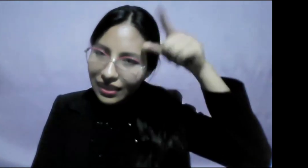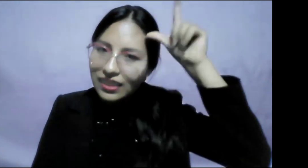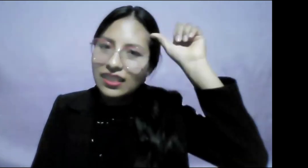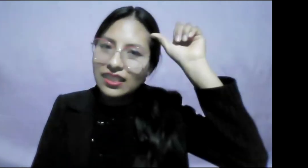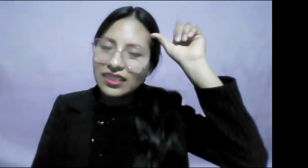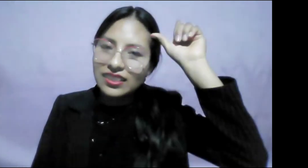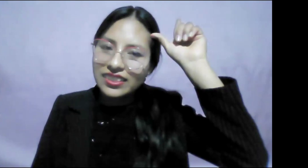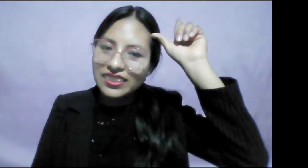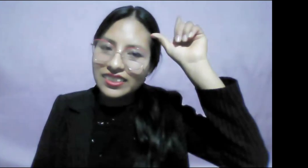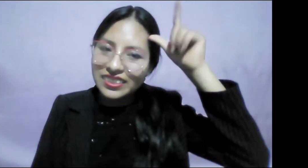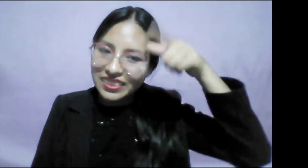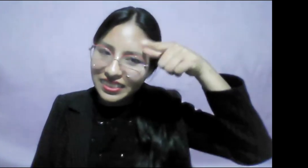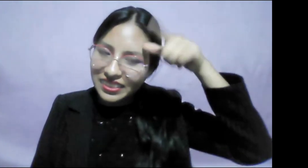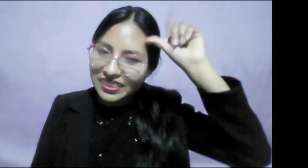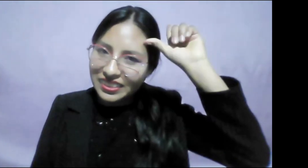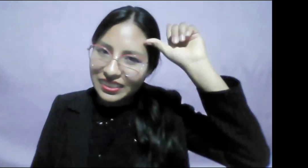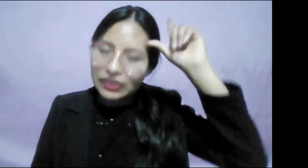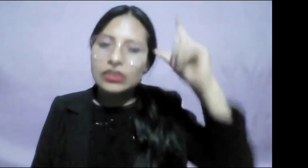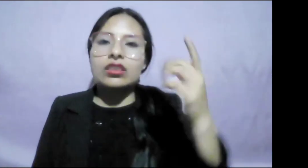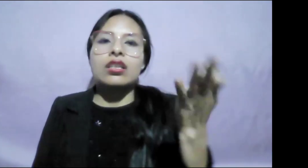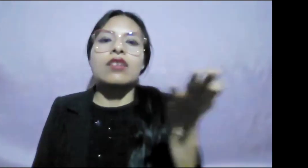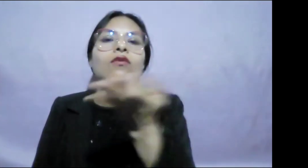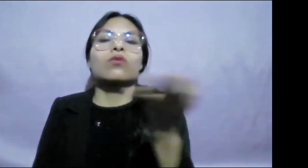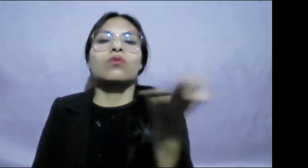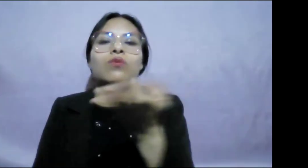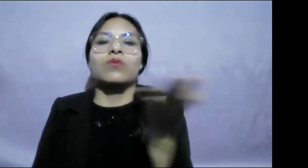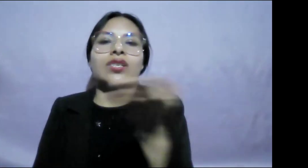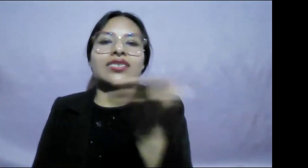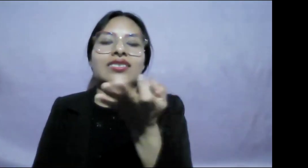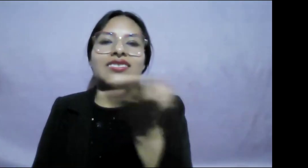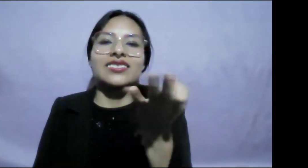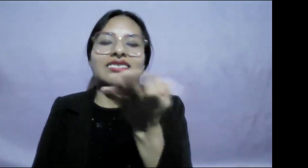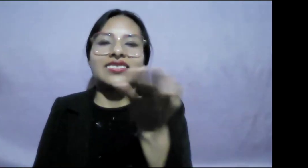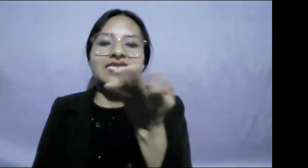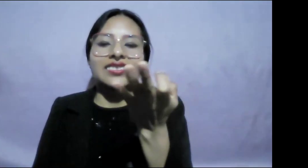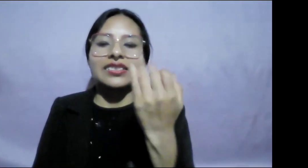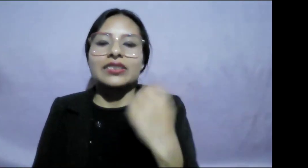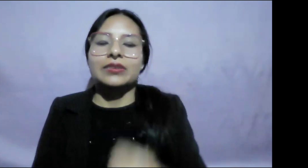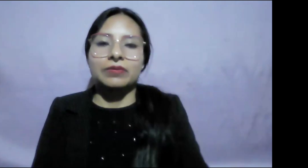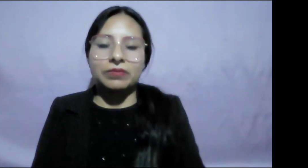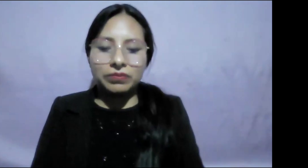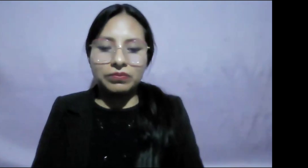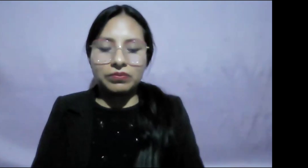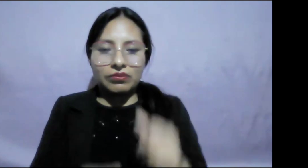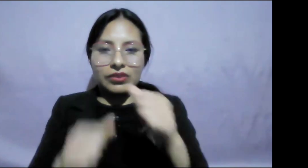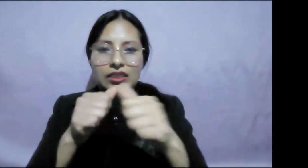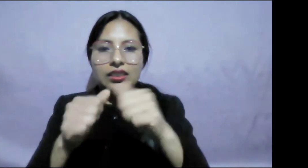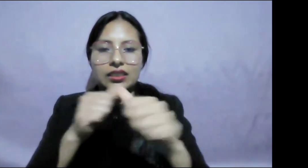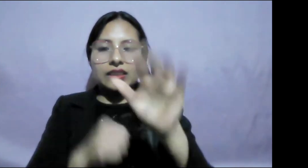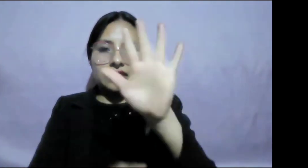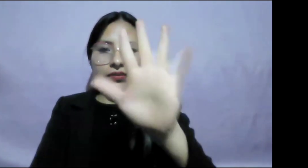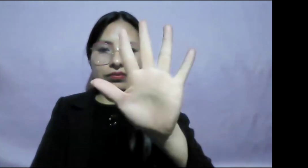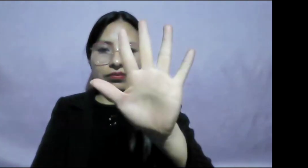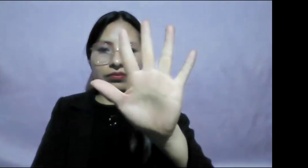venos no buena leche de calidad no Esa es la seña calidad o